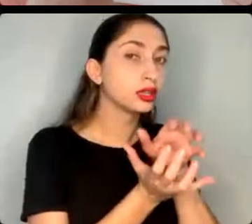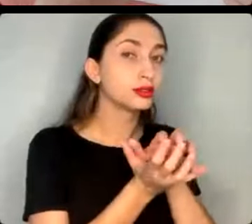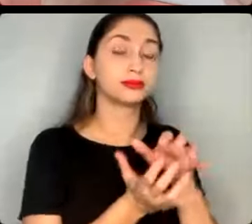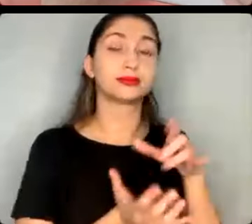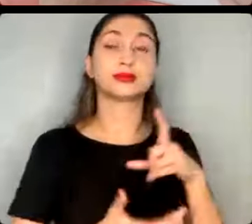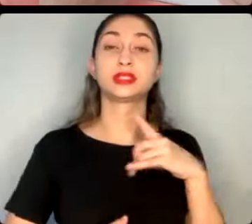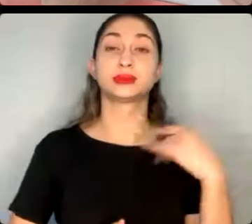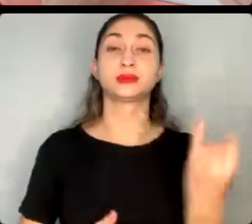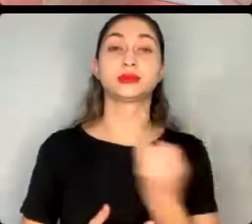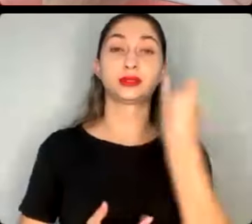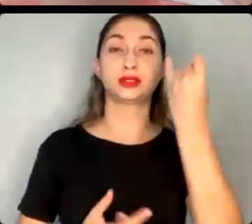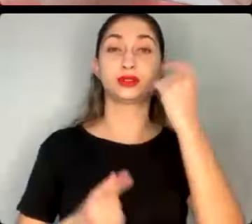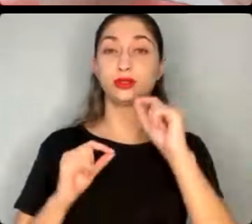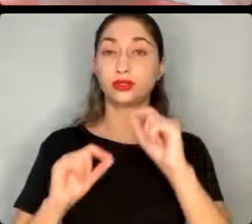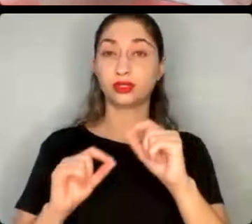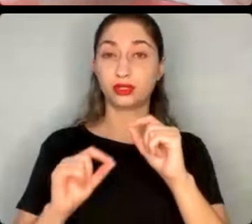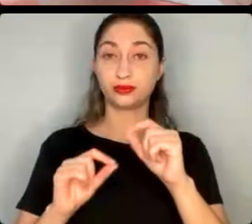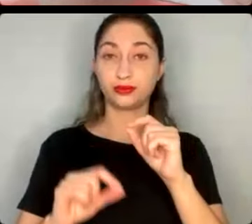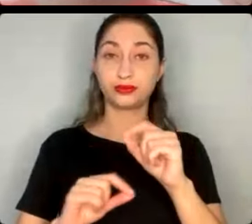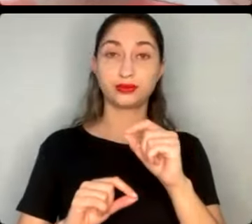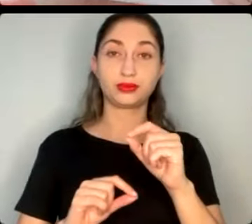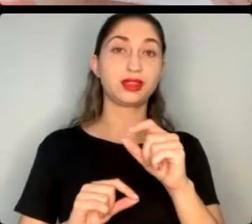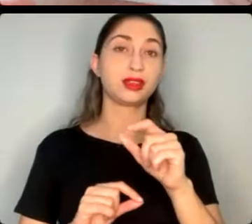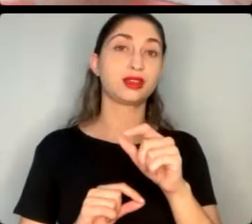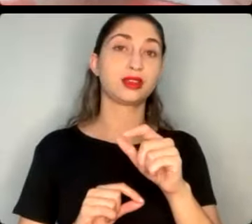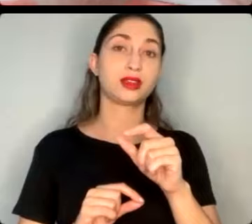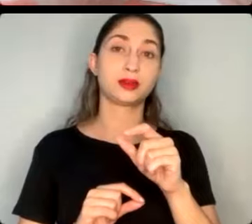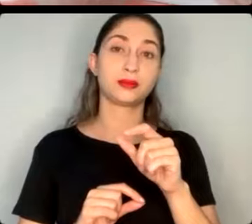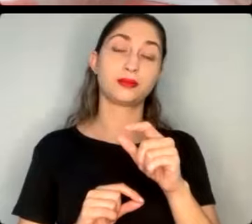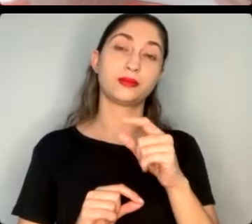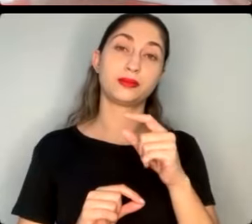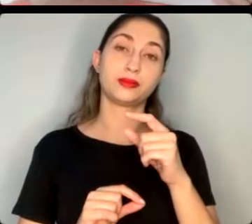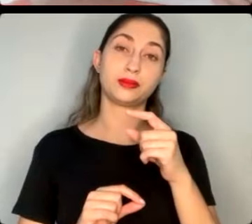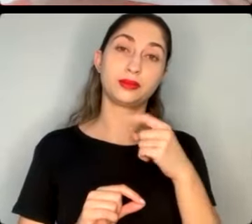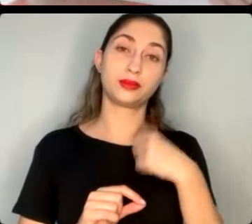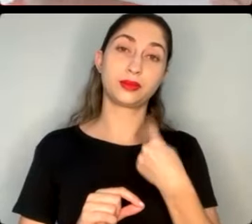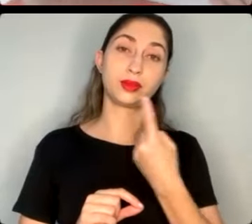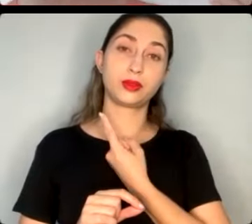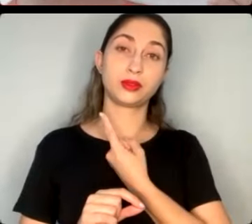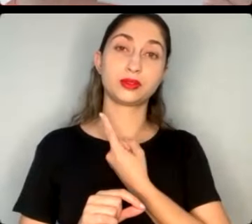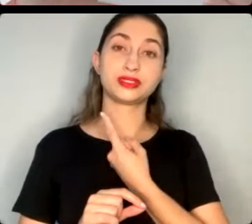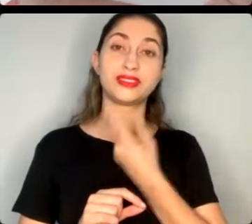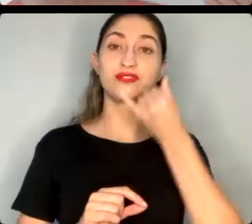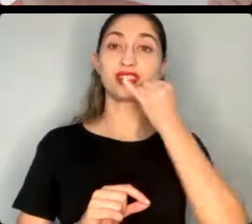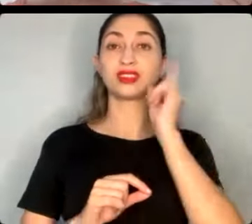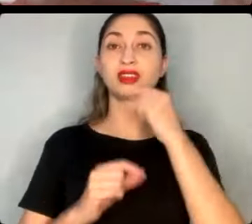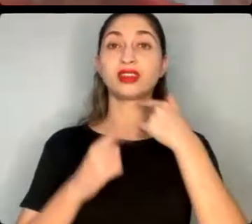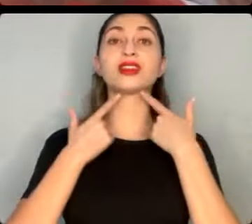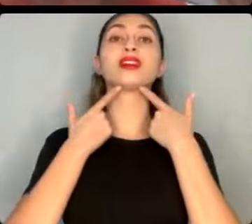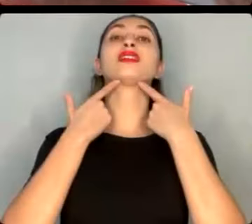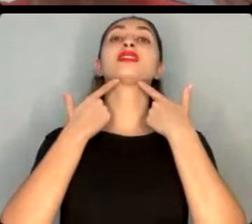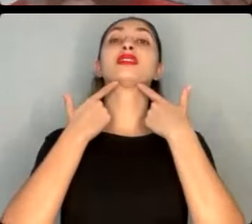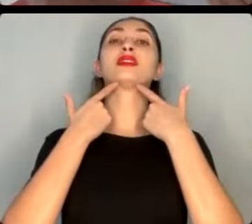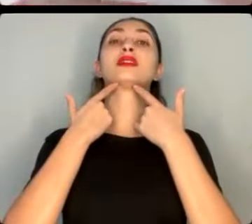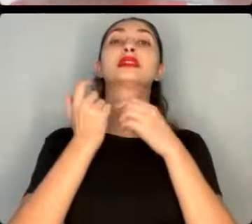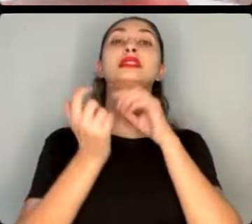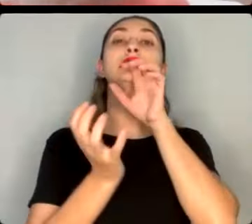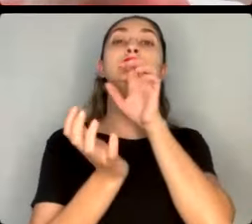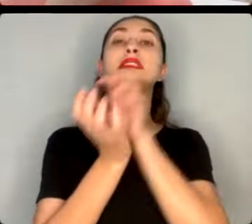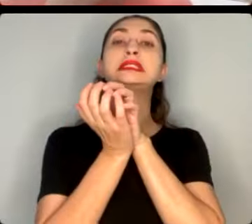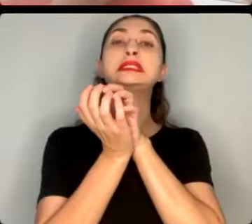importante a gravidade da mandíbula, né? Que a gente não faça esse movimento para cima, né? Travando aqui